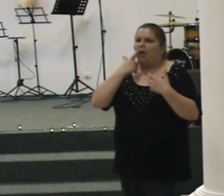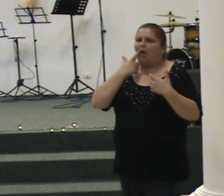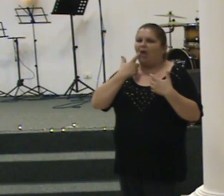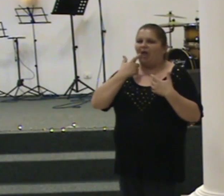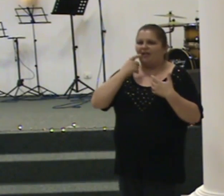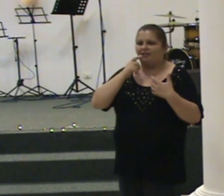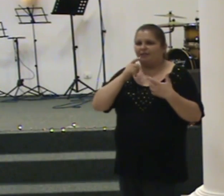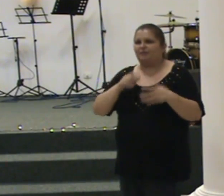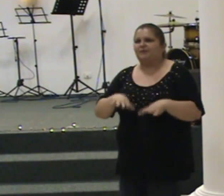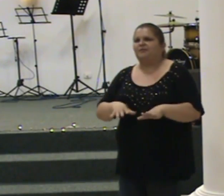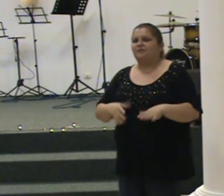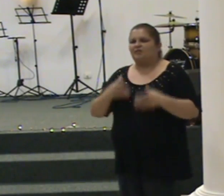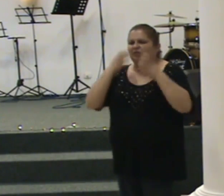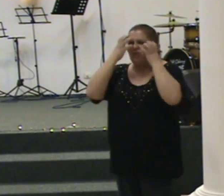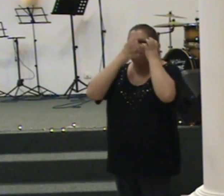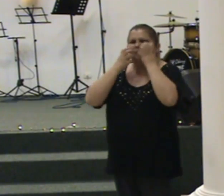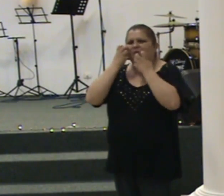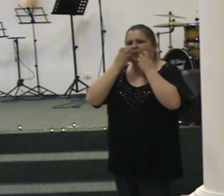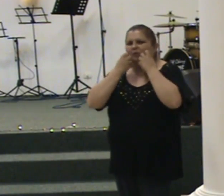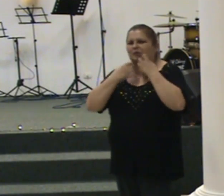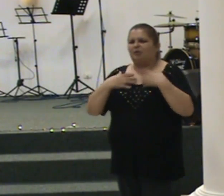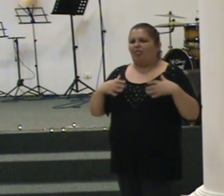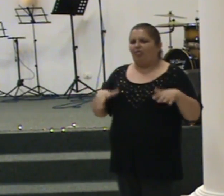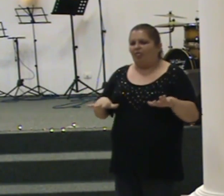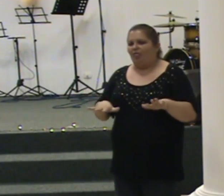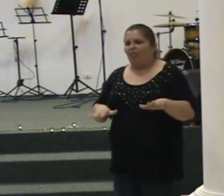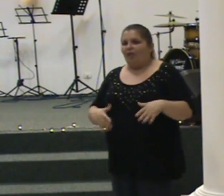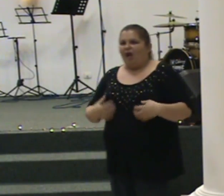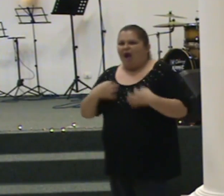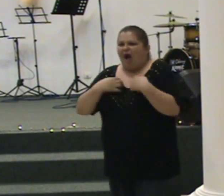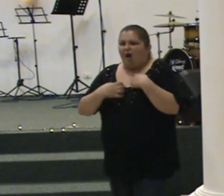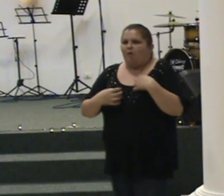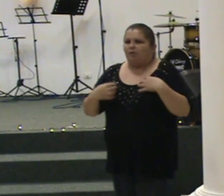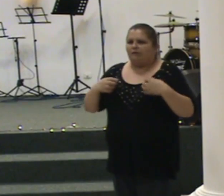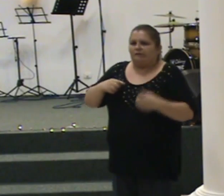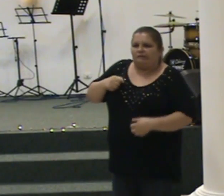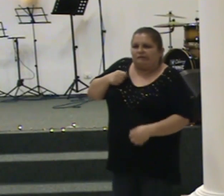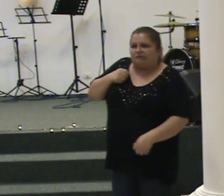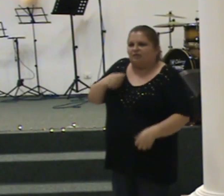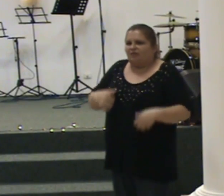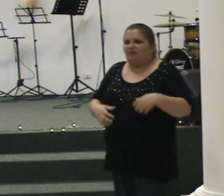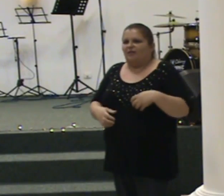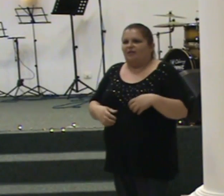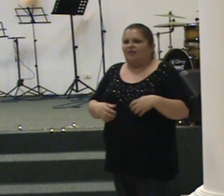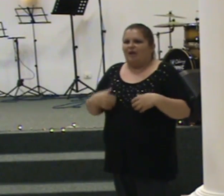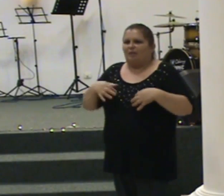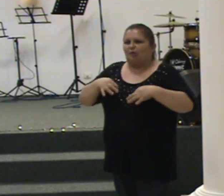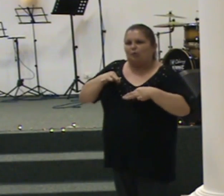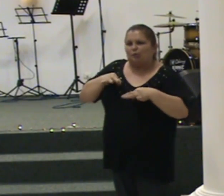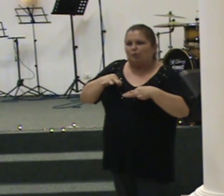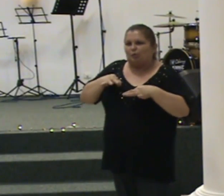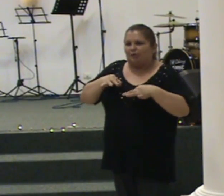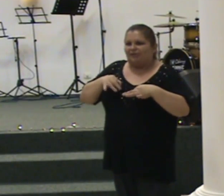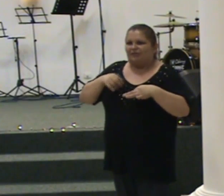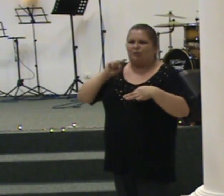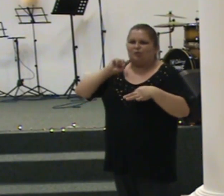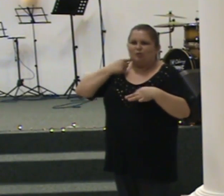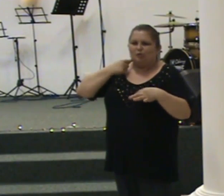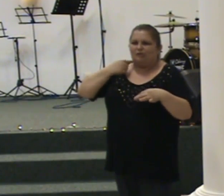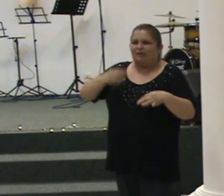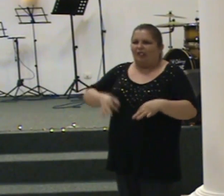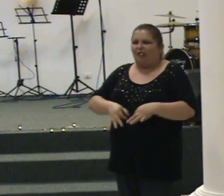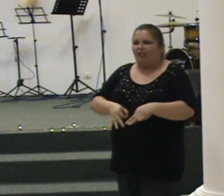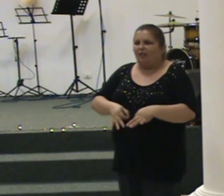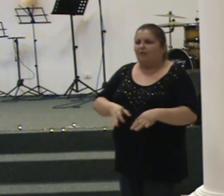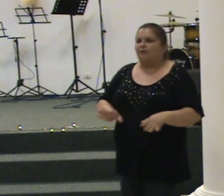nariz escorrendo, o rosto sujo, né? Roupa que fazia 3 meses que não lavava, rasgado